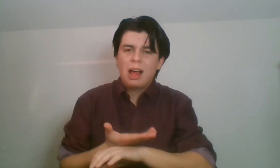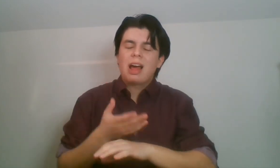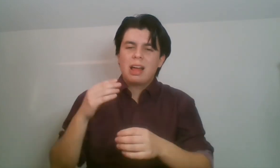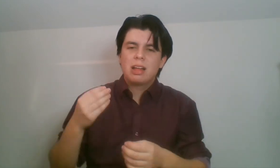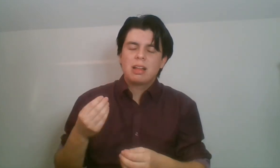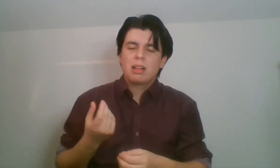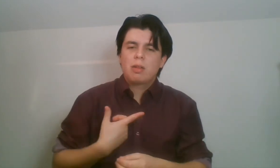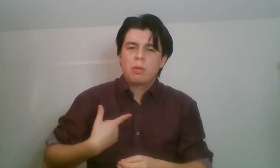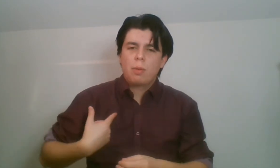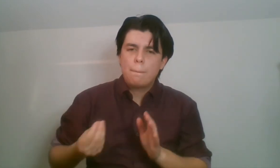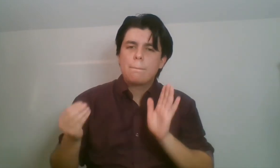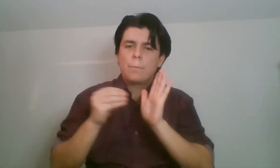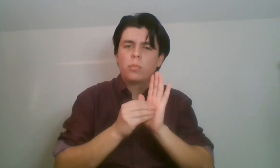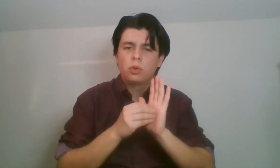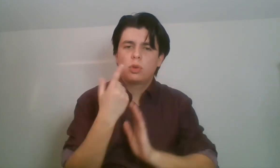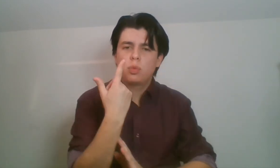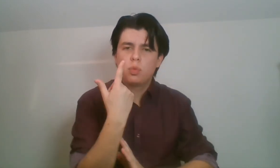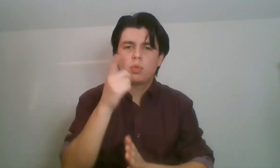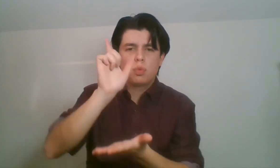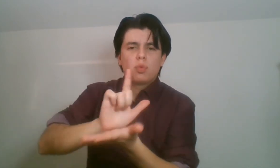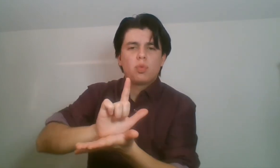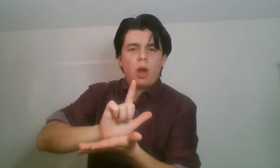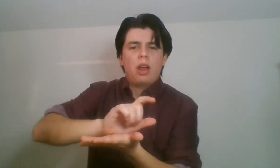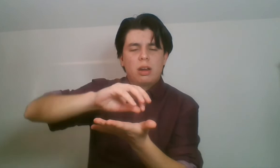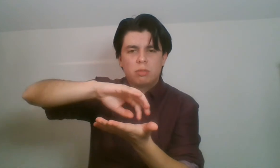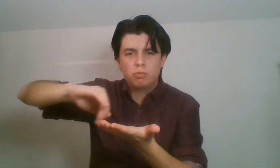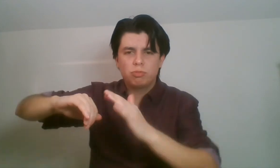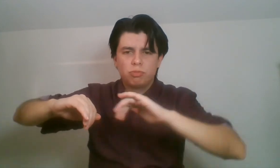que había que ser